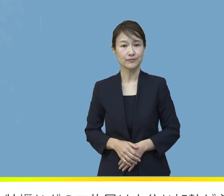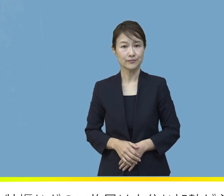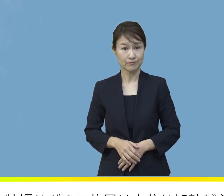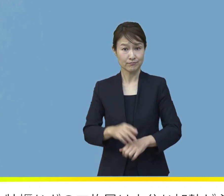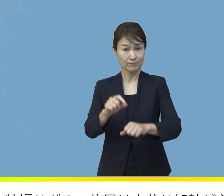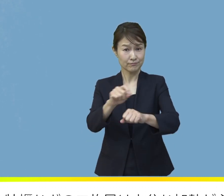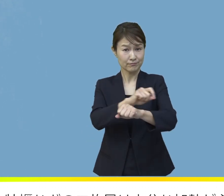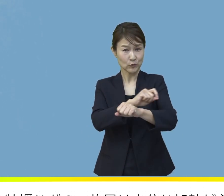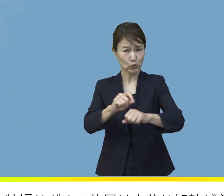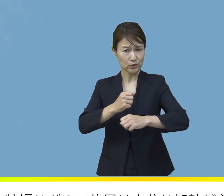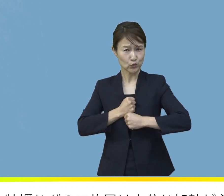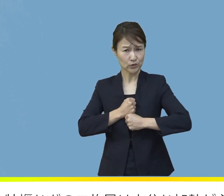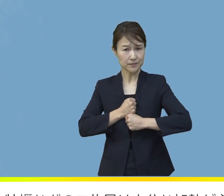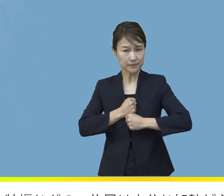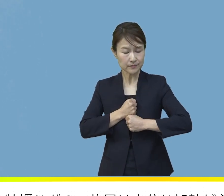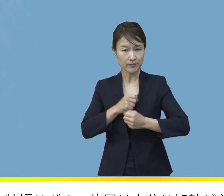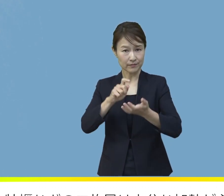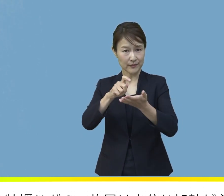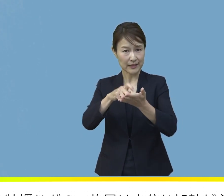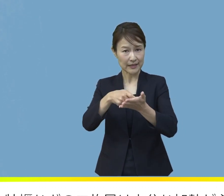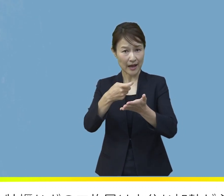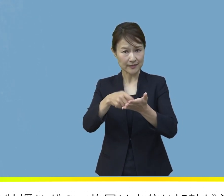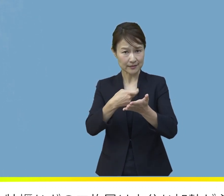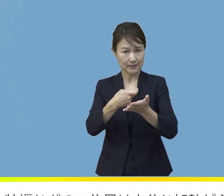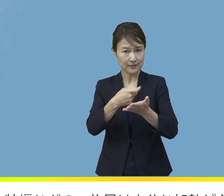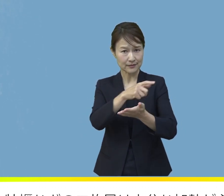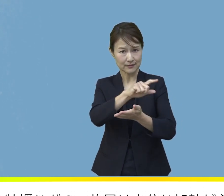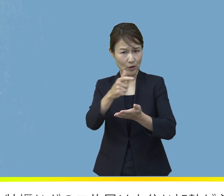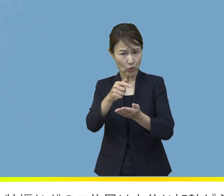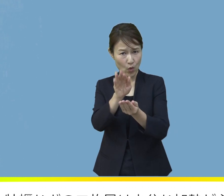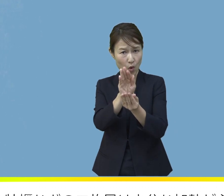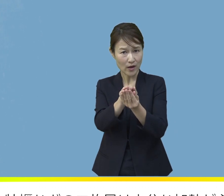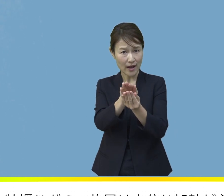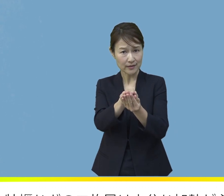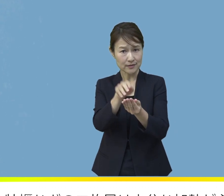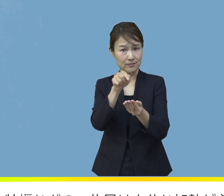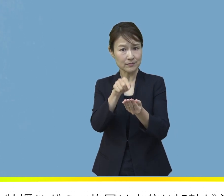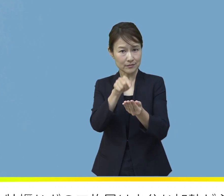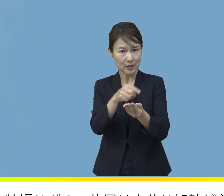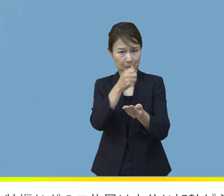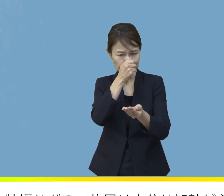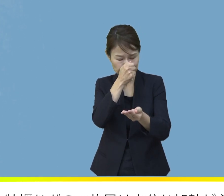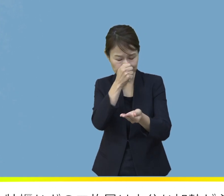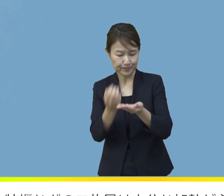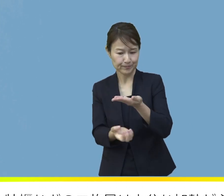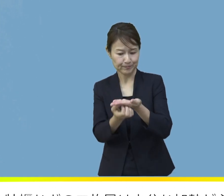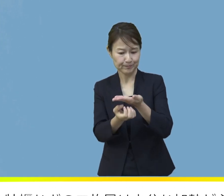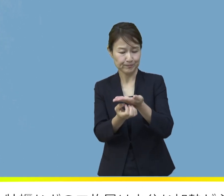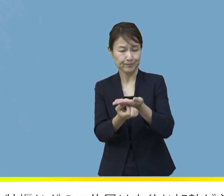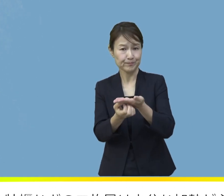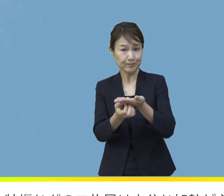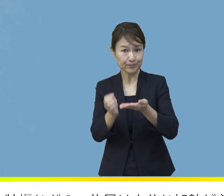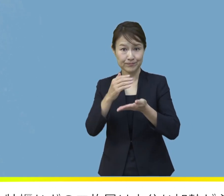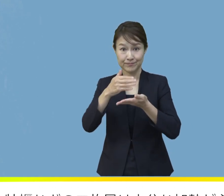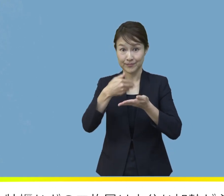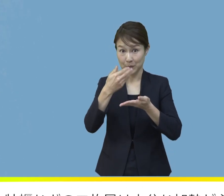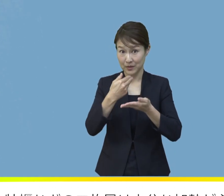特に下記などの2枚貝は十分に加熱しましょう